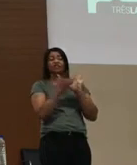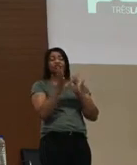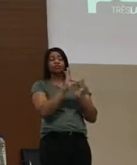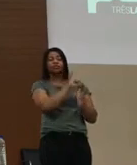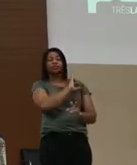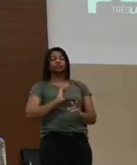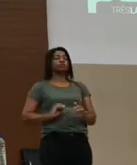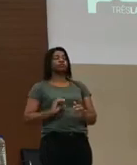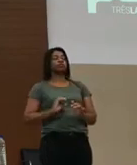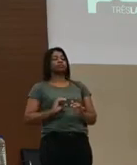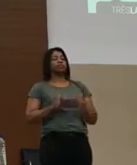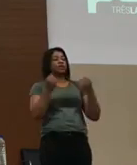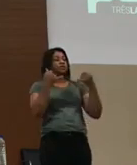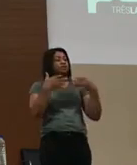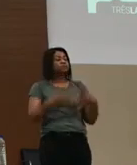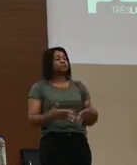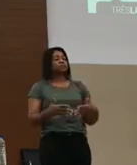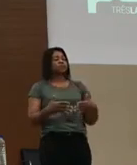seguinte: